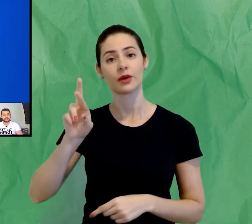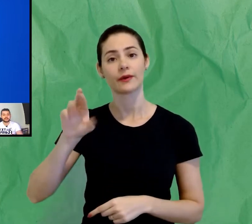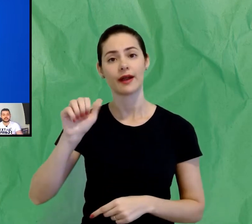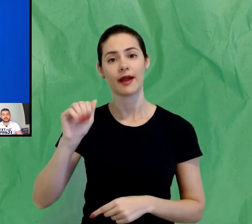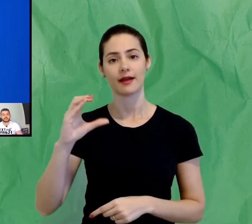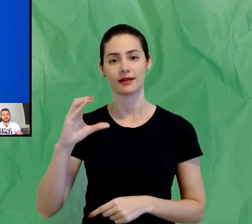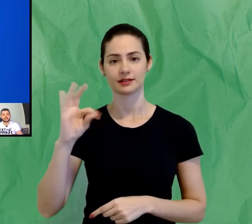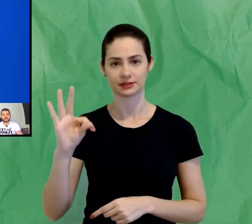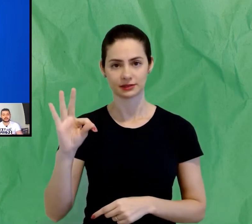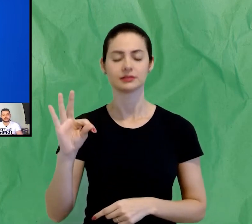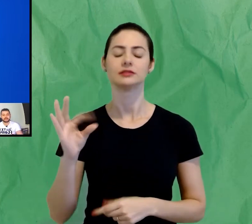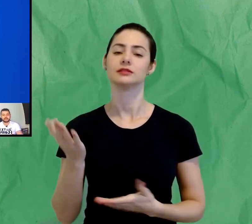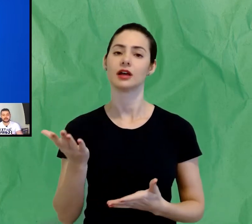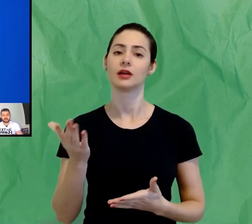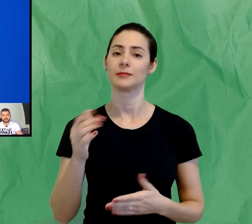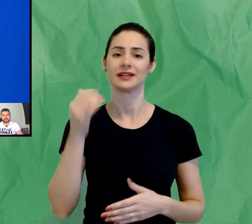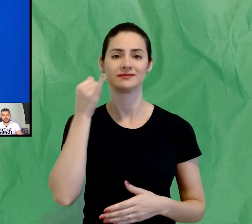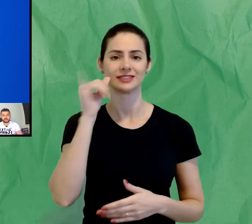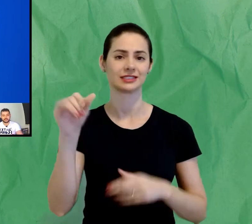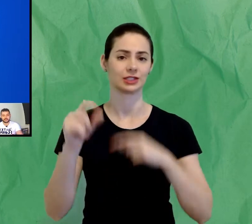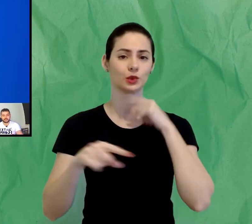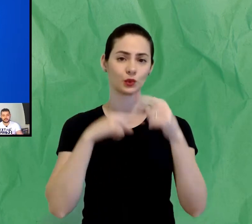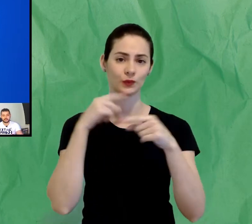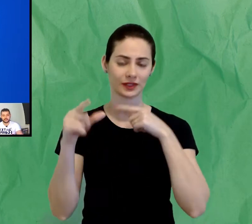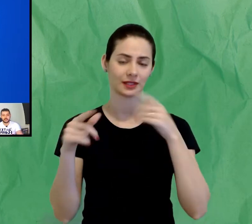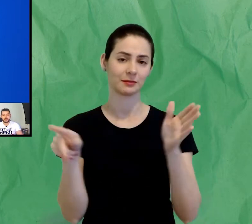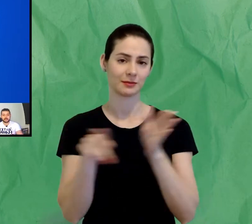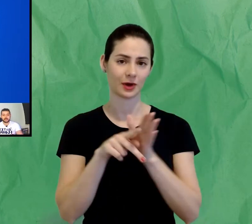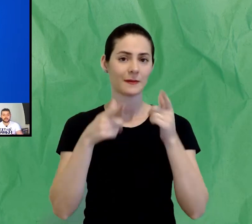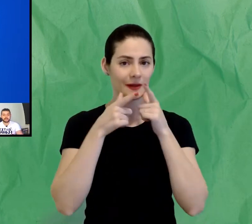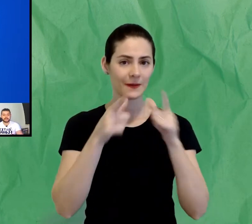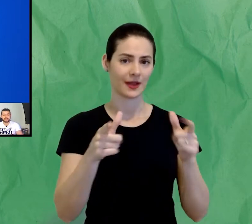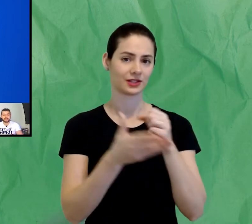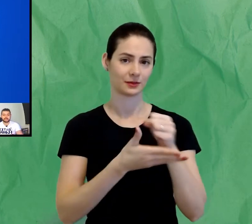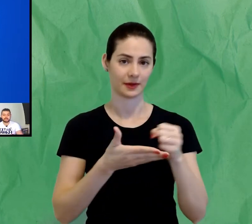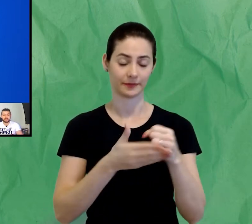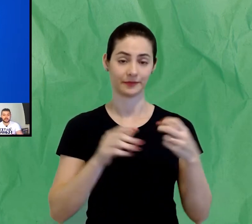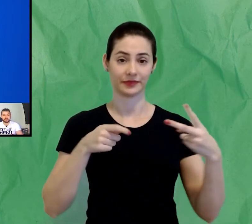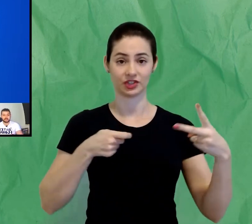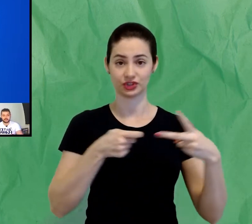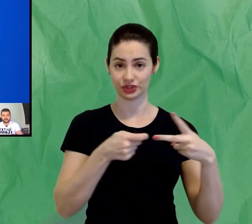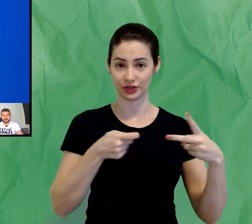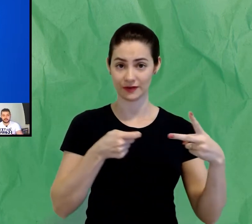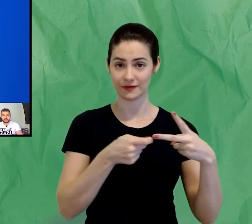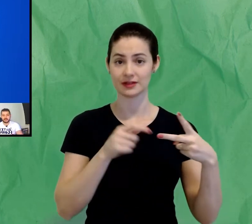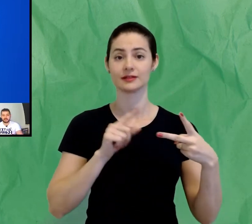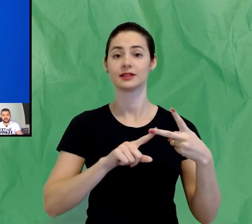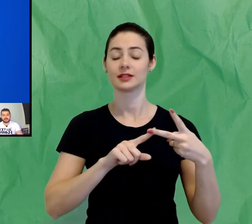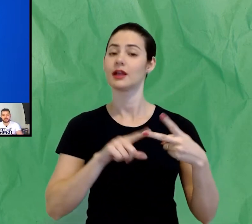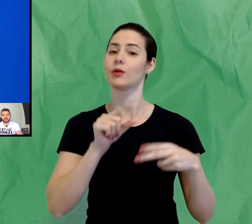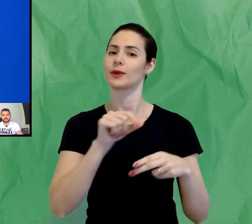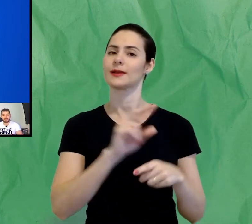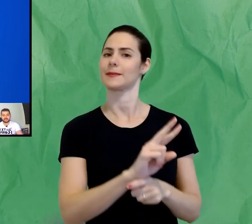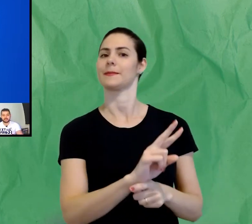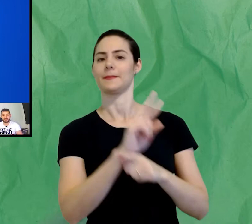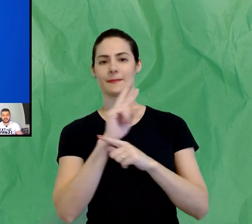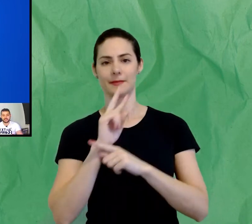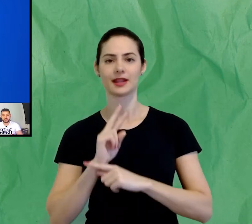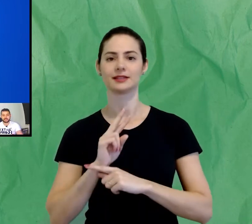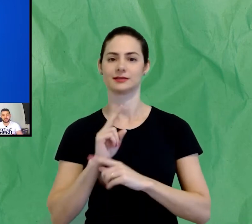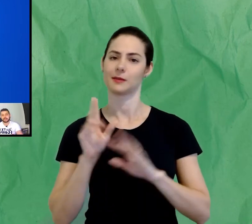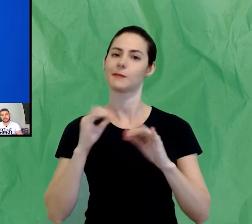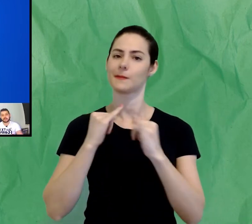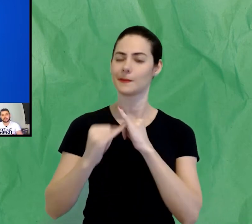não fique ali dúvidas básicas da linguagem. O JavaScript ele pega emprestado a maior parte da sintaxe do